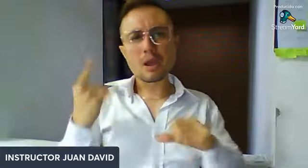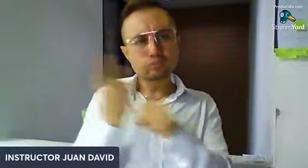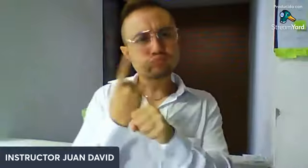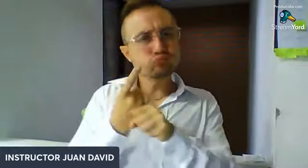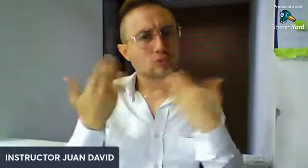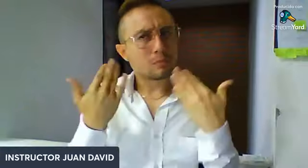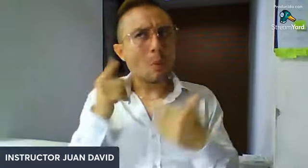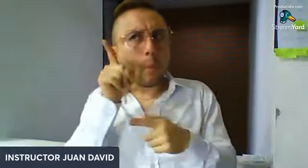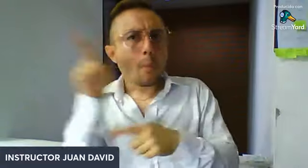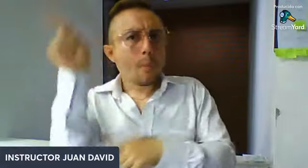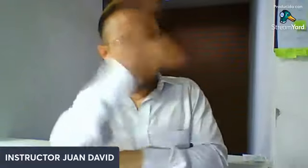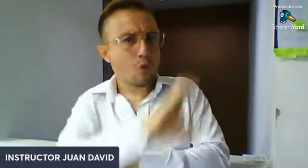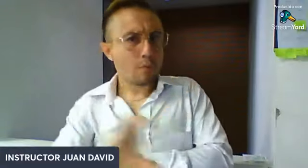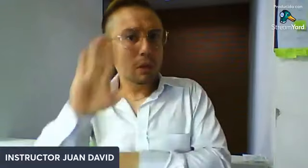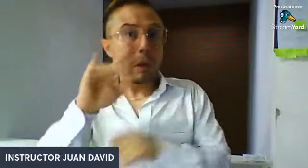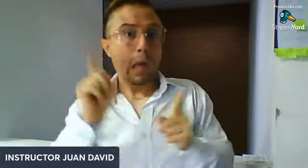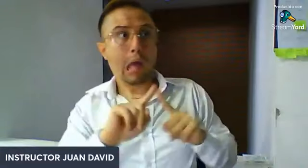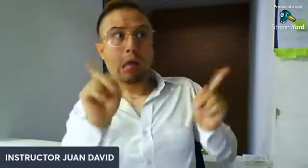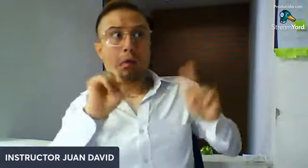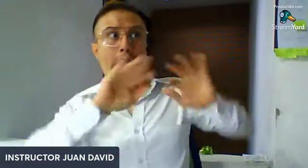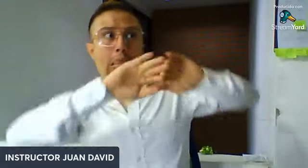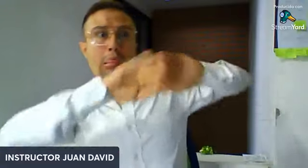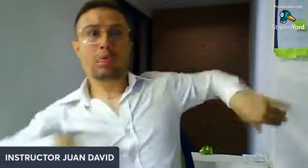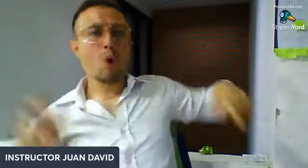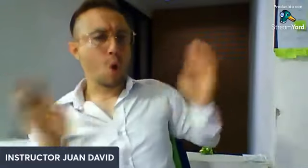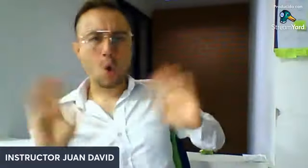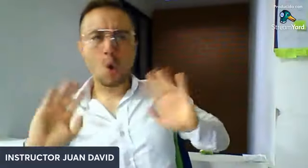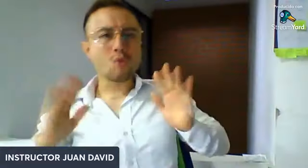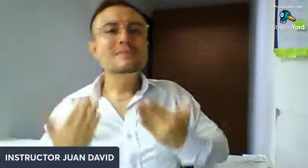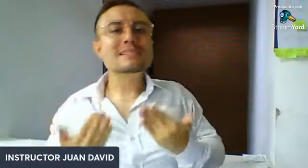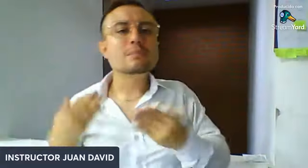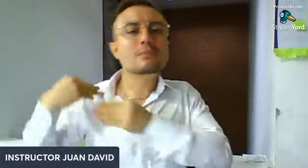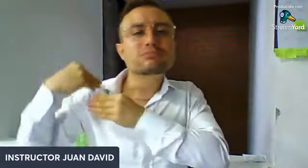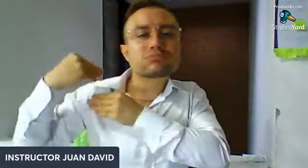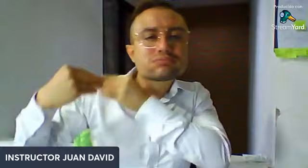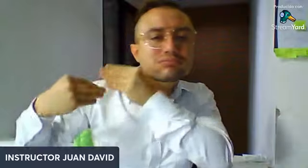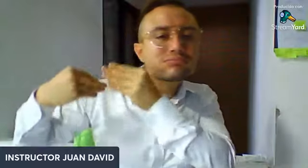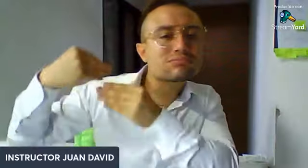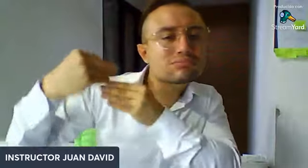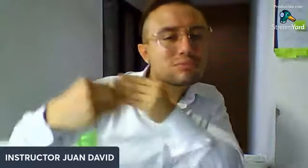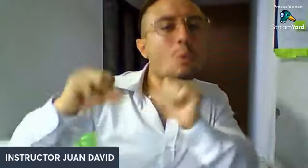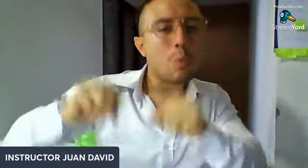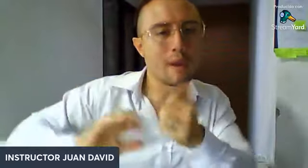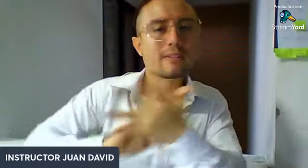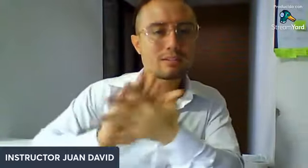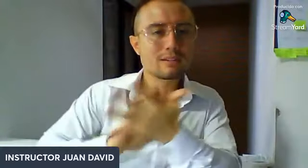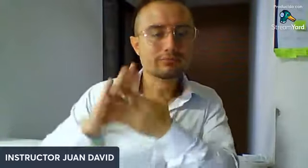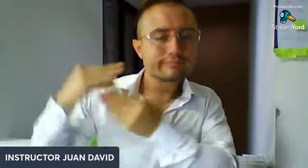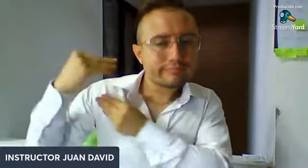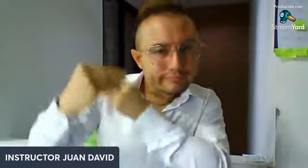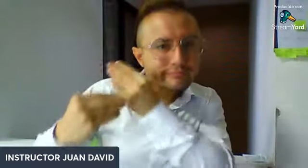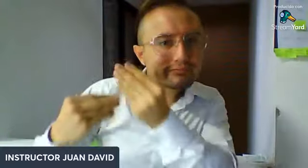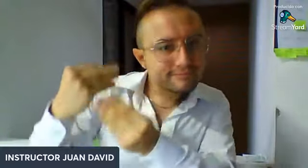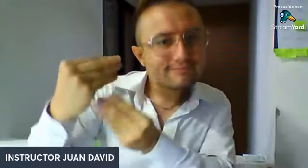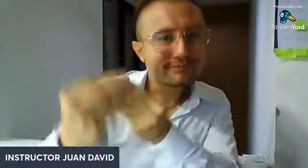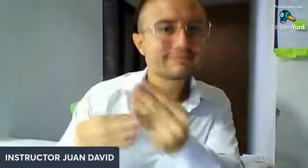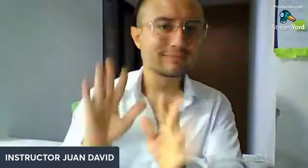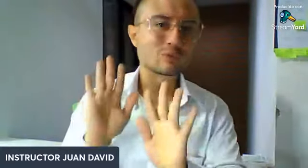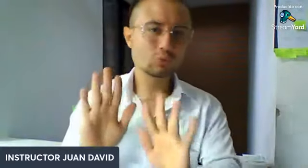esta. Pero en algunas partes todavía se utiliza, no es que se deseche. Hace parte de esas señas